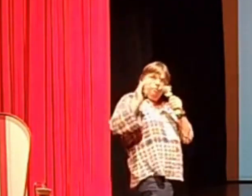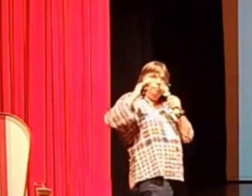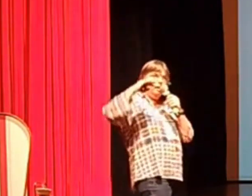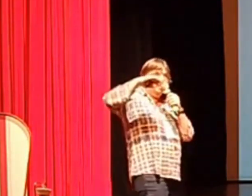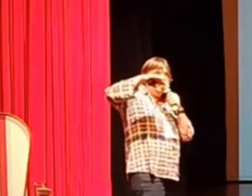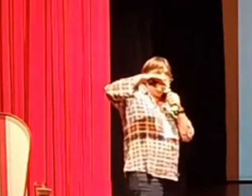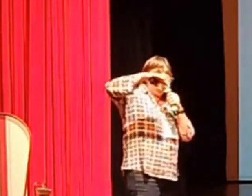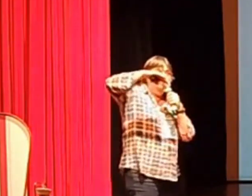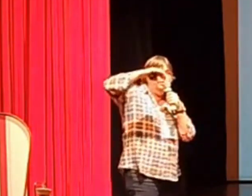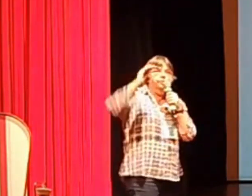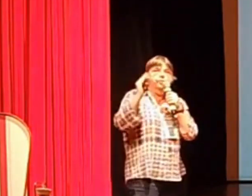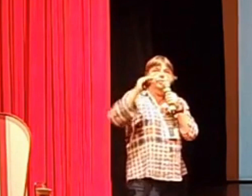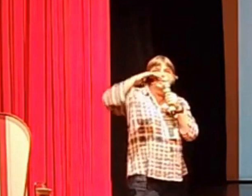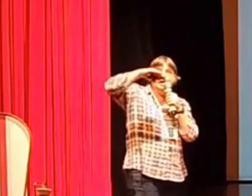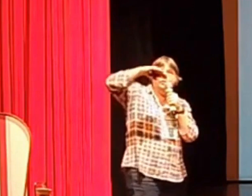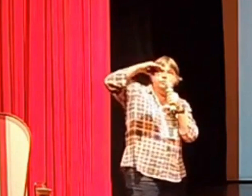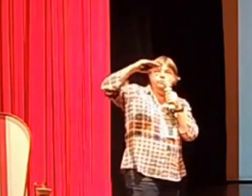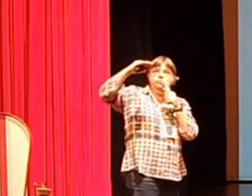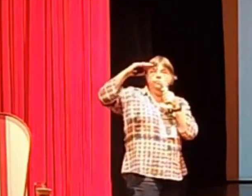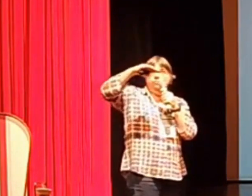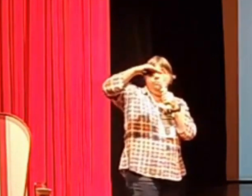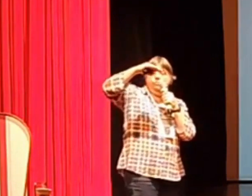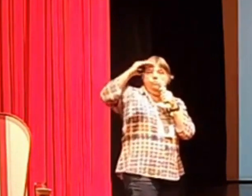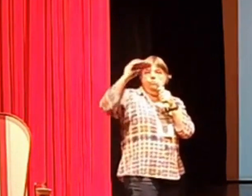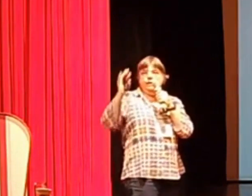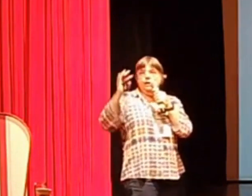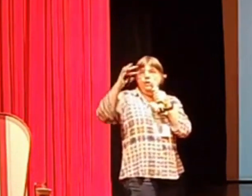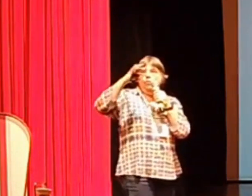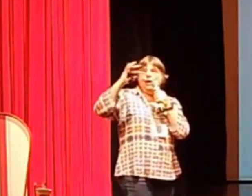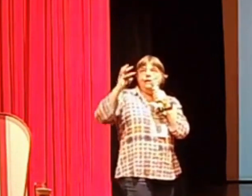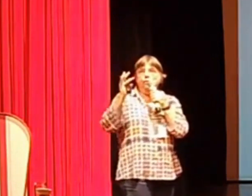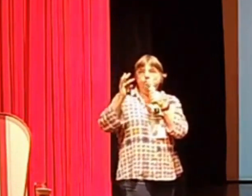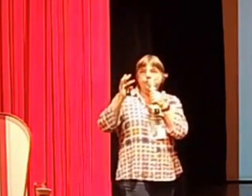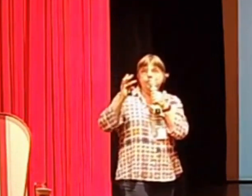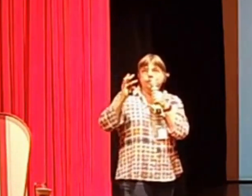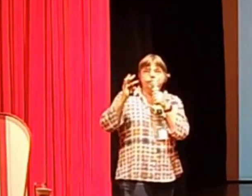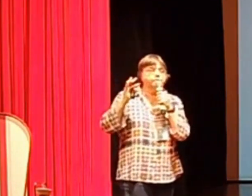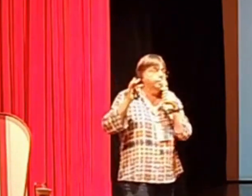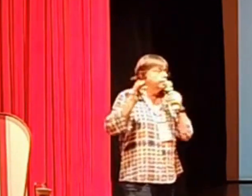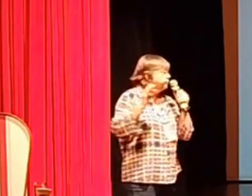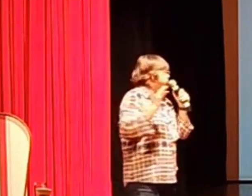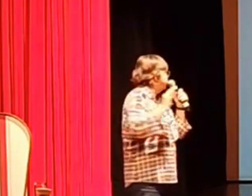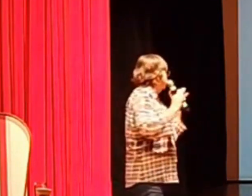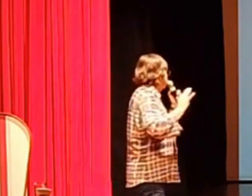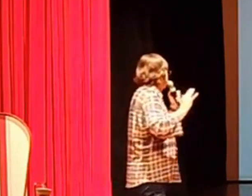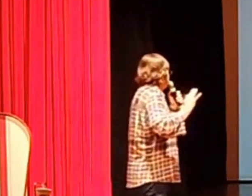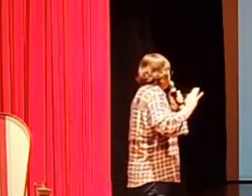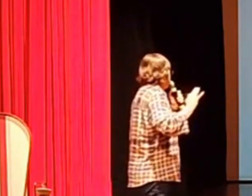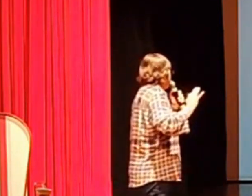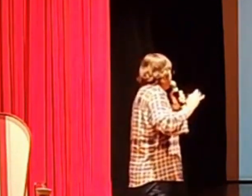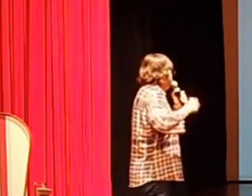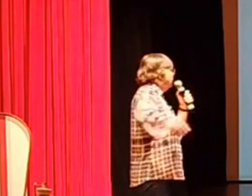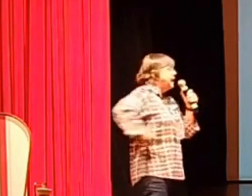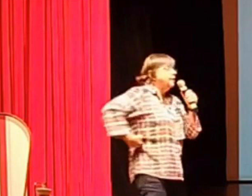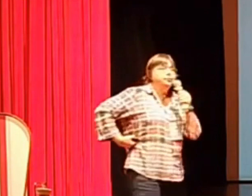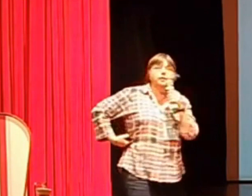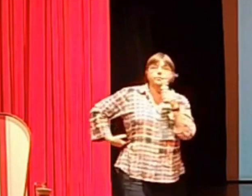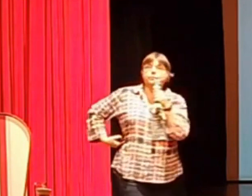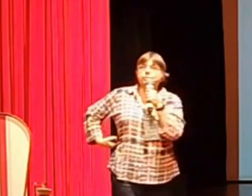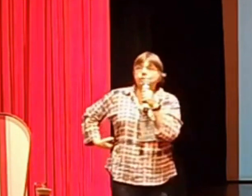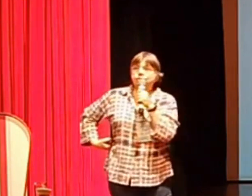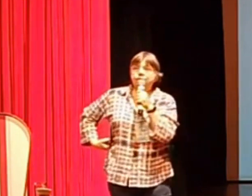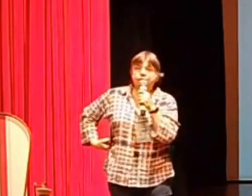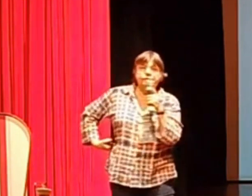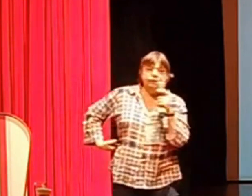tem uma gibosidade, um calombinho nas costas, né? Um lado